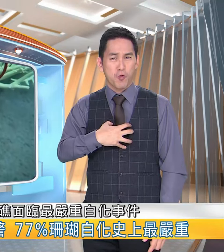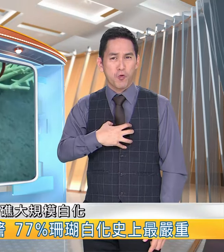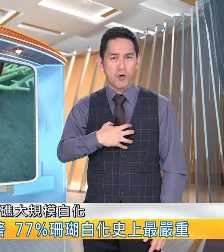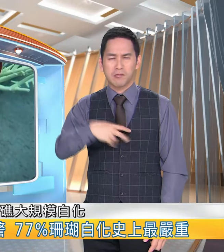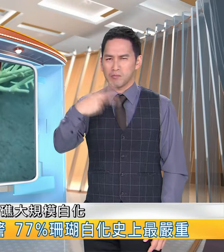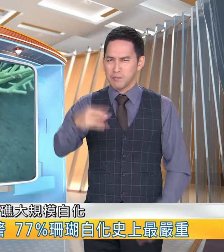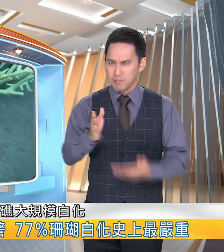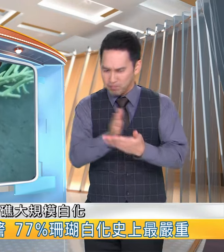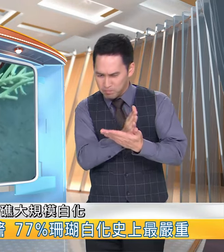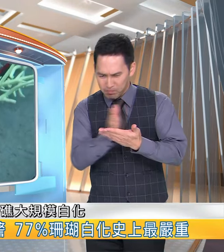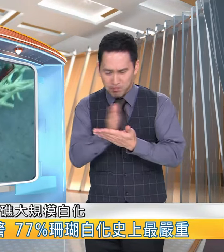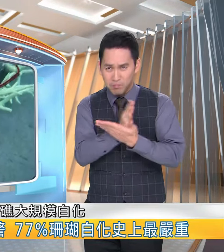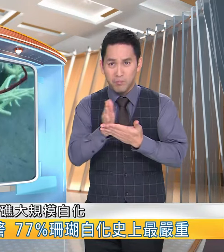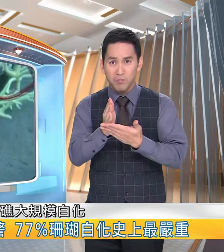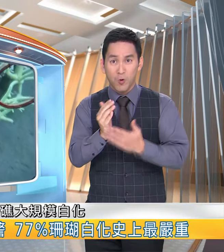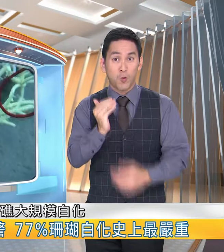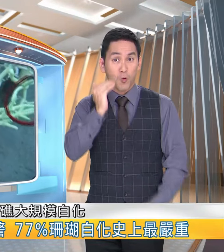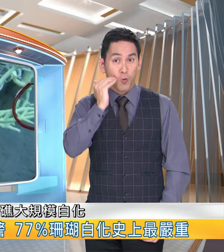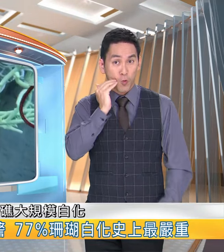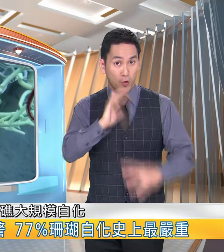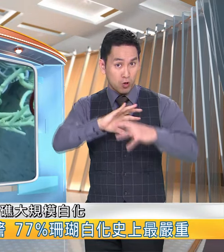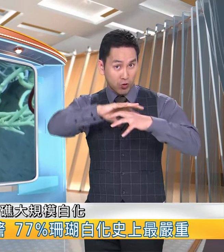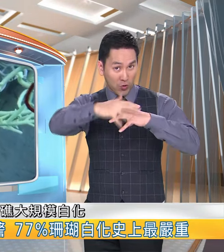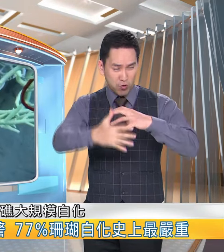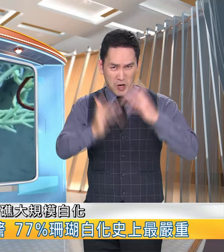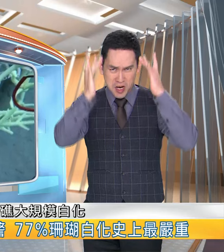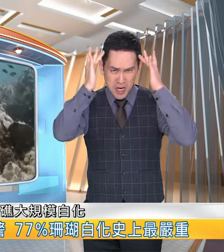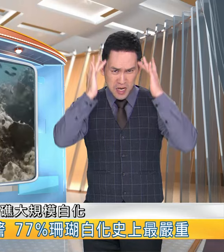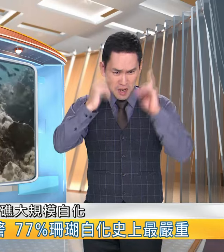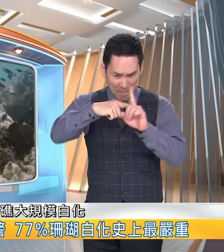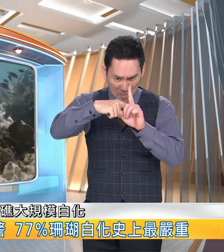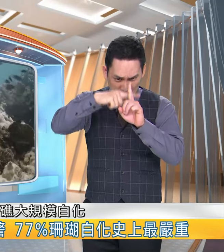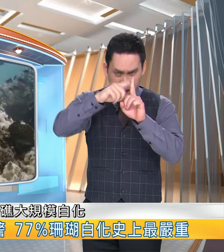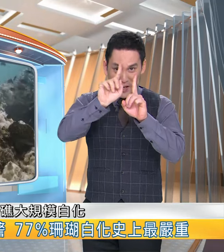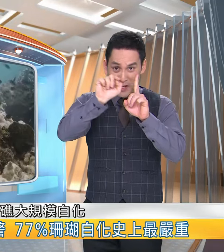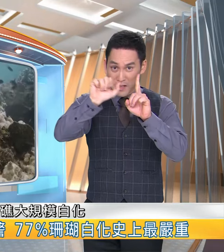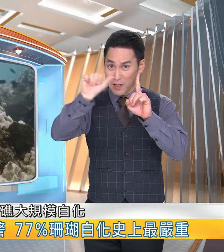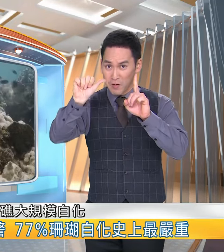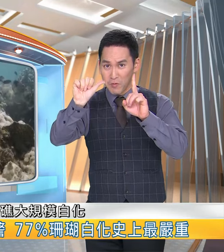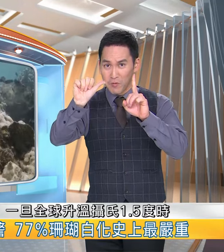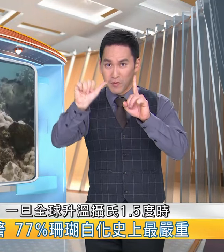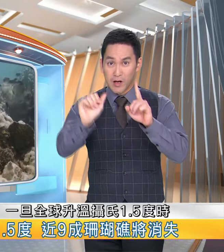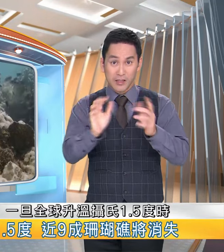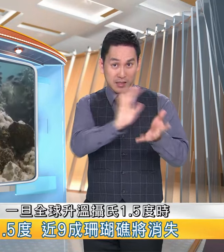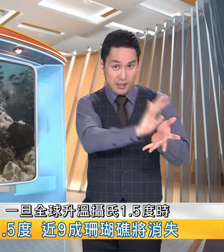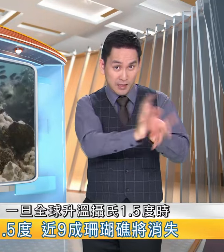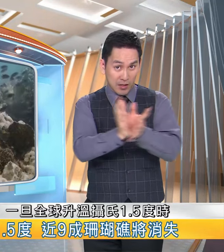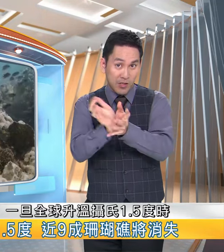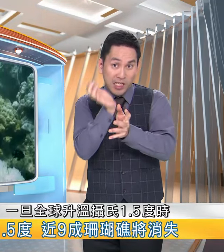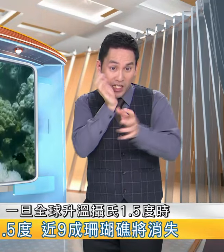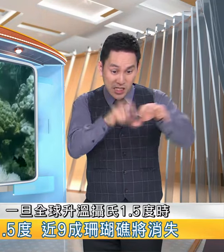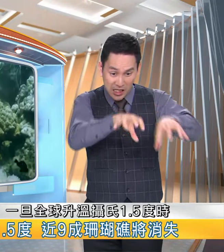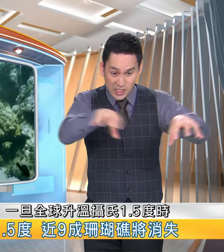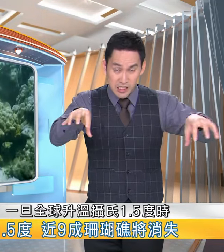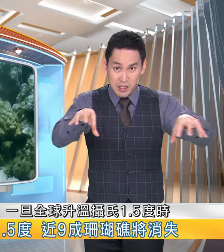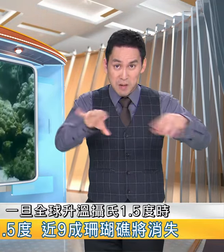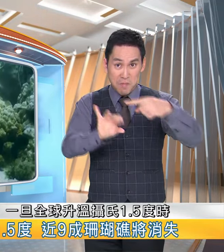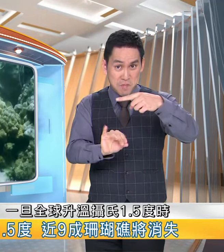达77%珊瑚礁大规模白化，而且根据预测，一旦全